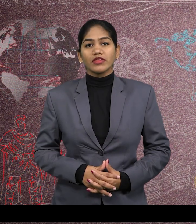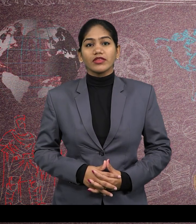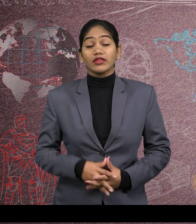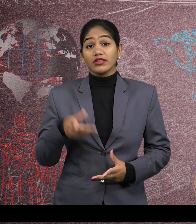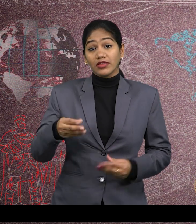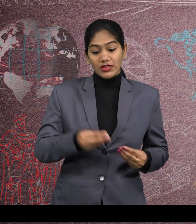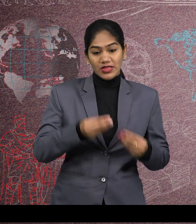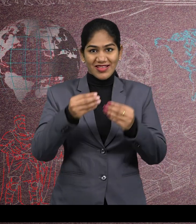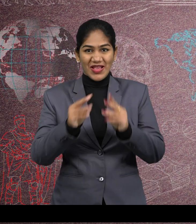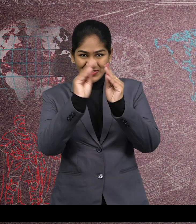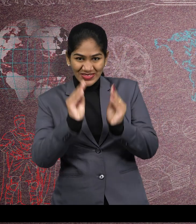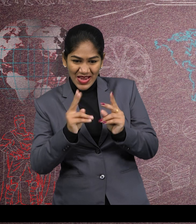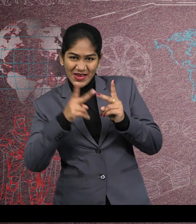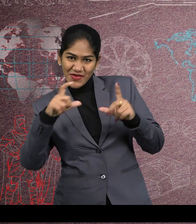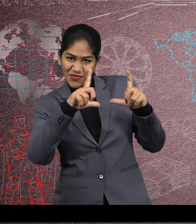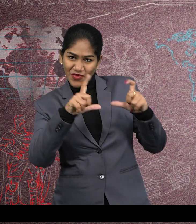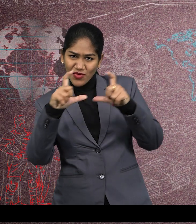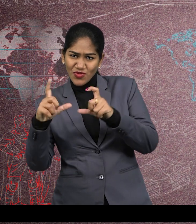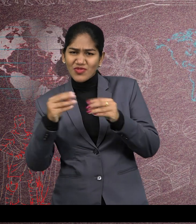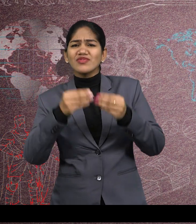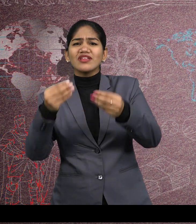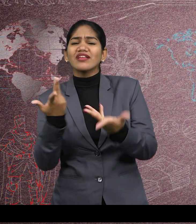ఇచ్చిన చిహ్నాలు: